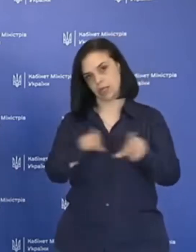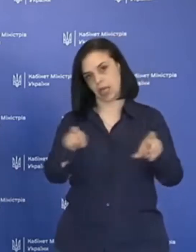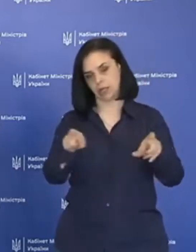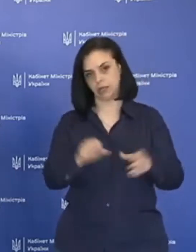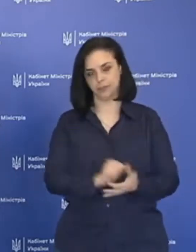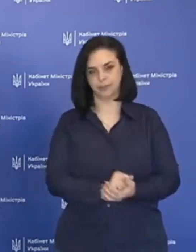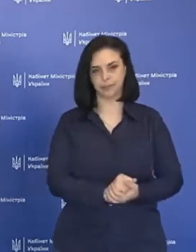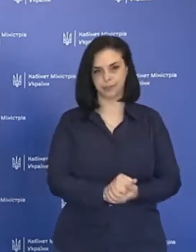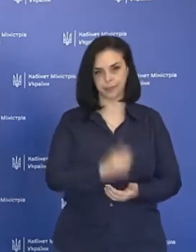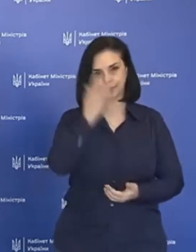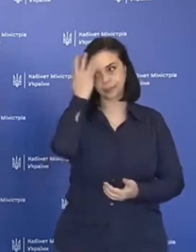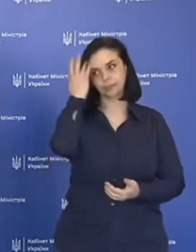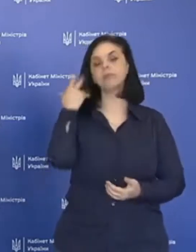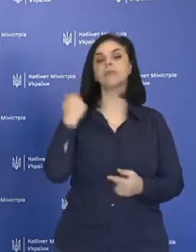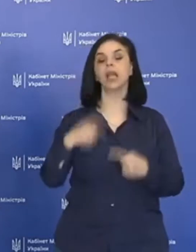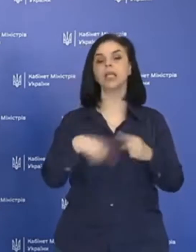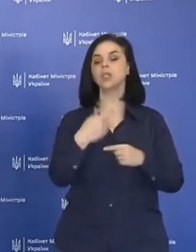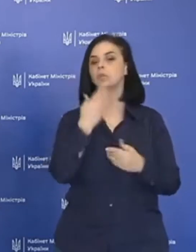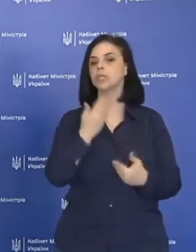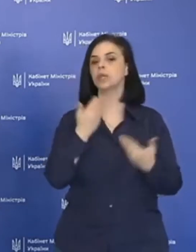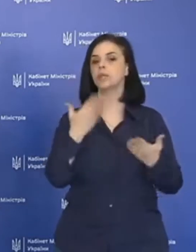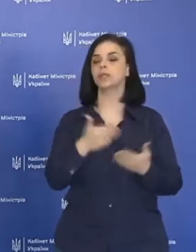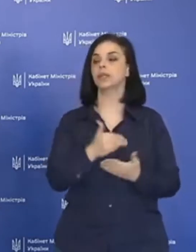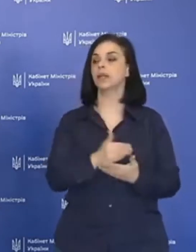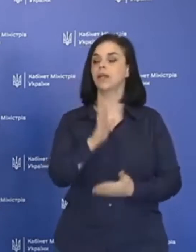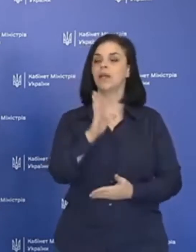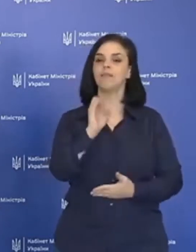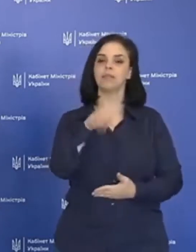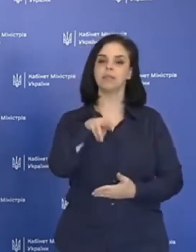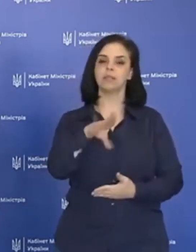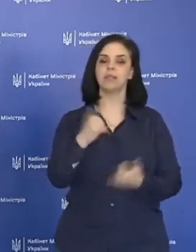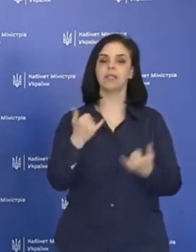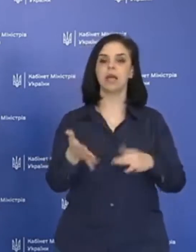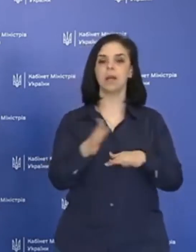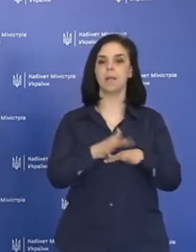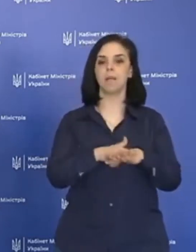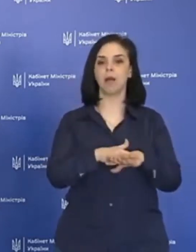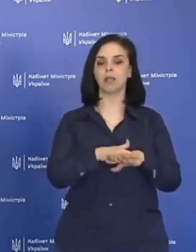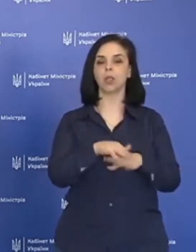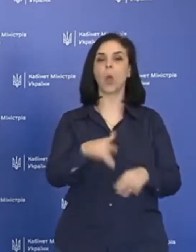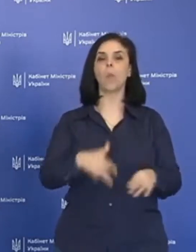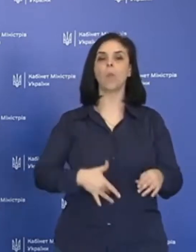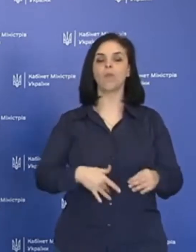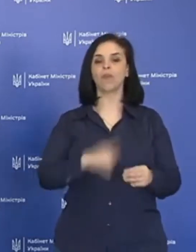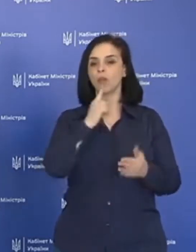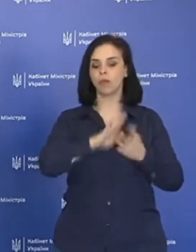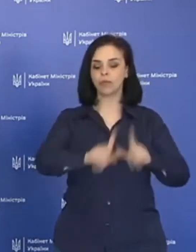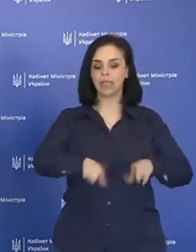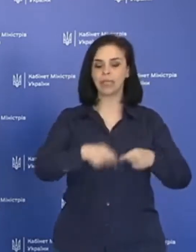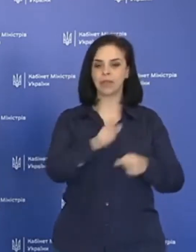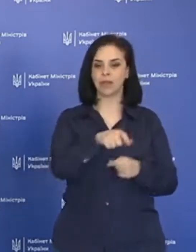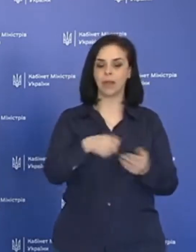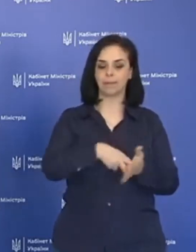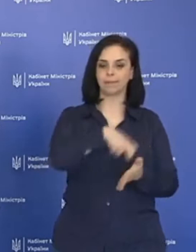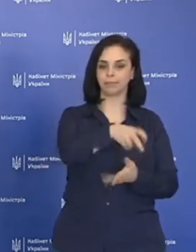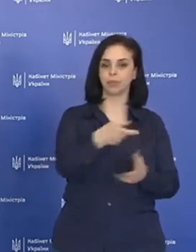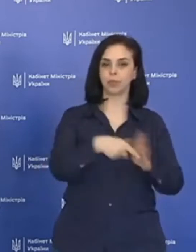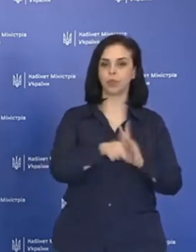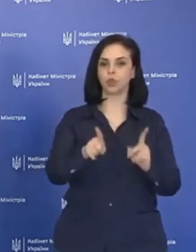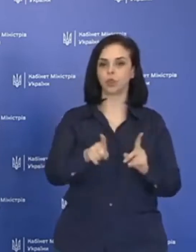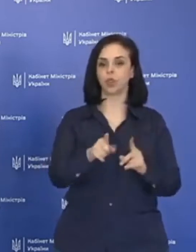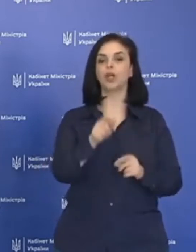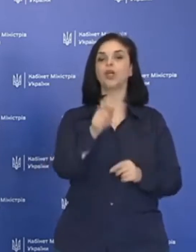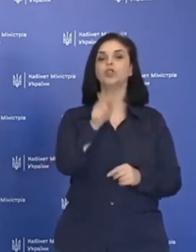заклад. Дякую. Наступне запитання від Вєсті. Зараз банки пуповинної крові надсилають своїм клієнтам листи про те,